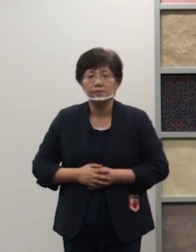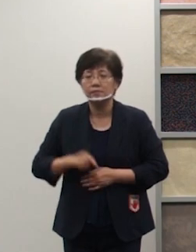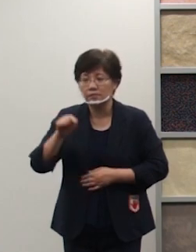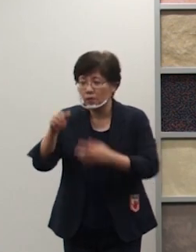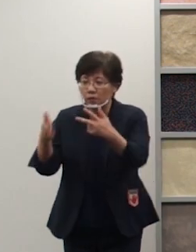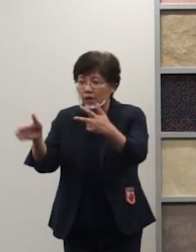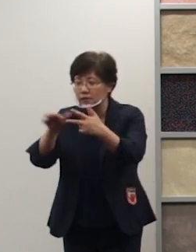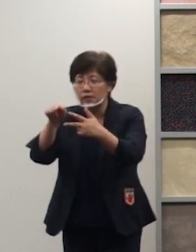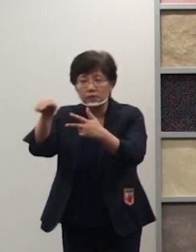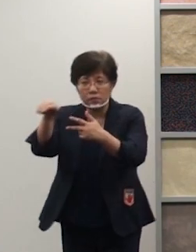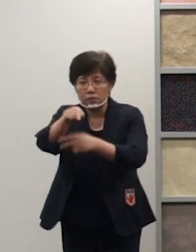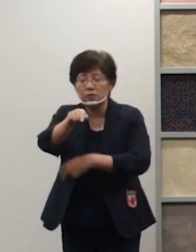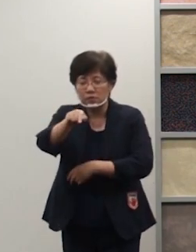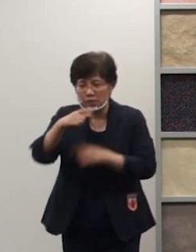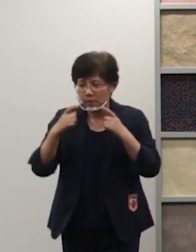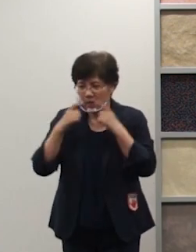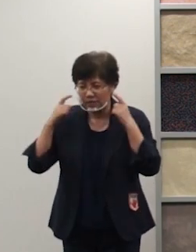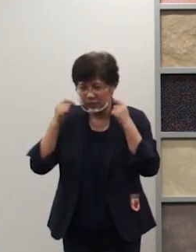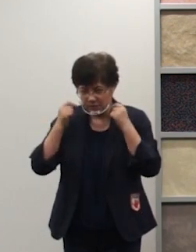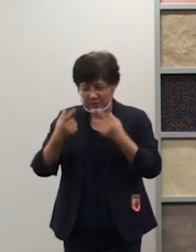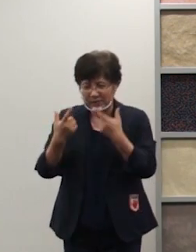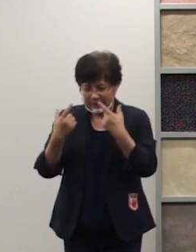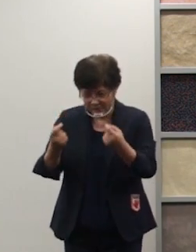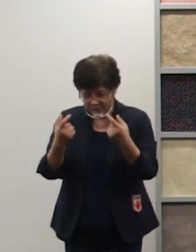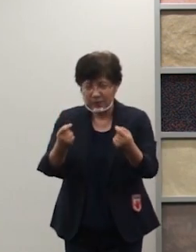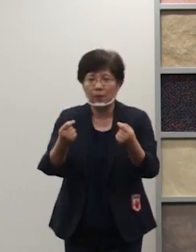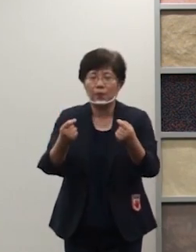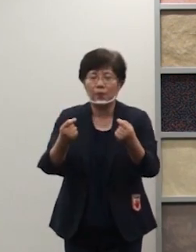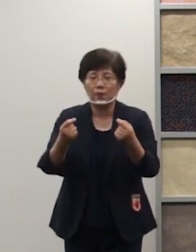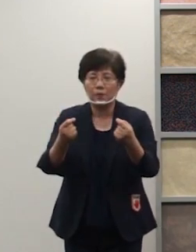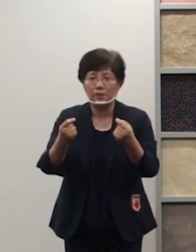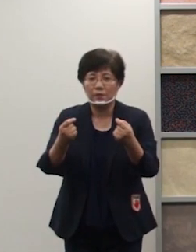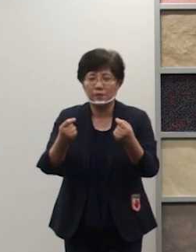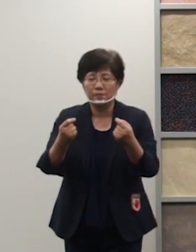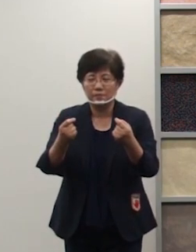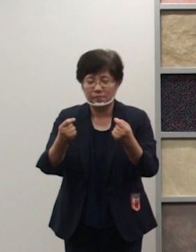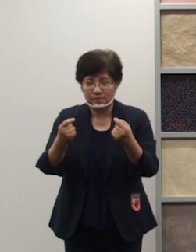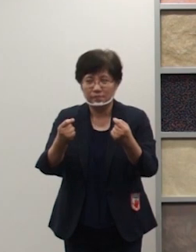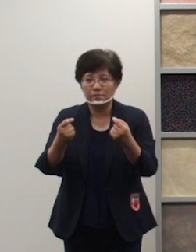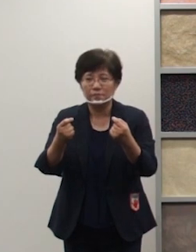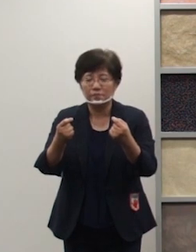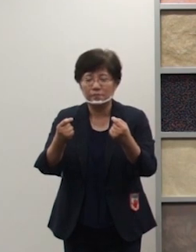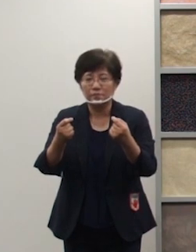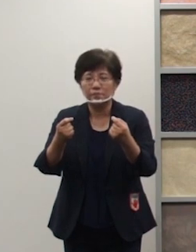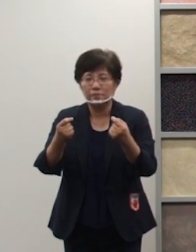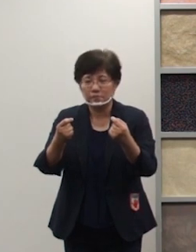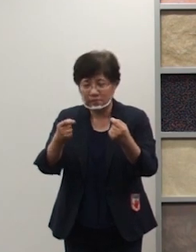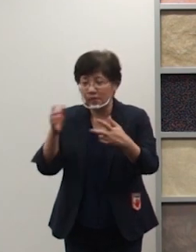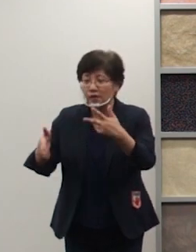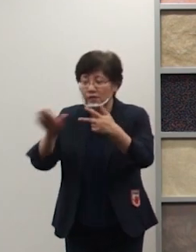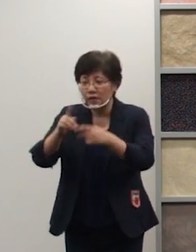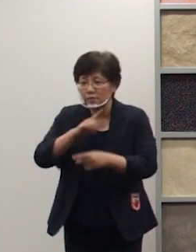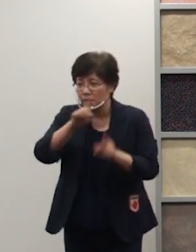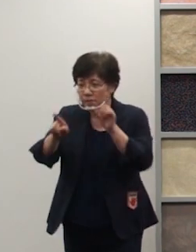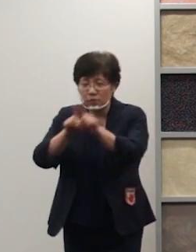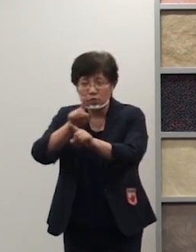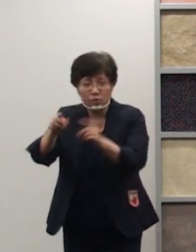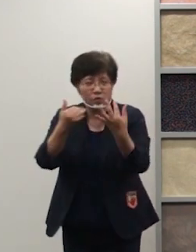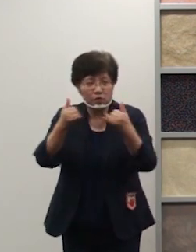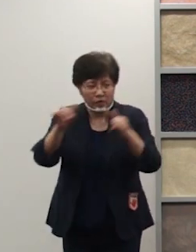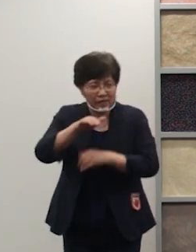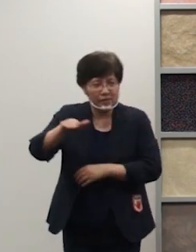施設に対しましてマスクの着用の徹底を促す、これらの施設を訪れるお客様に対しまして